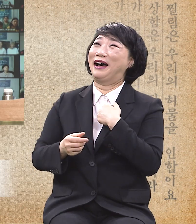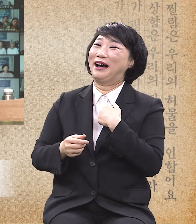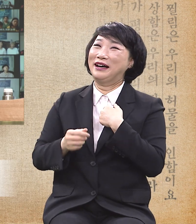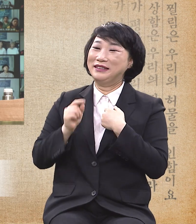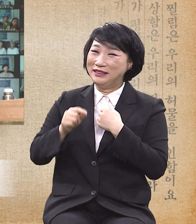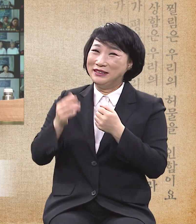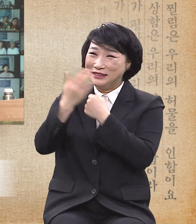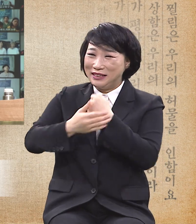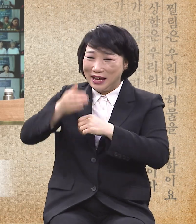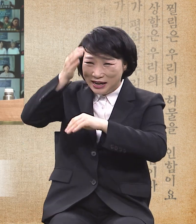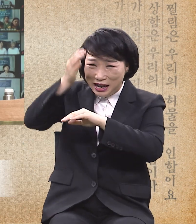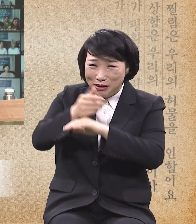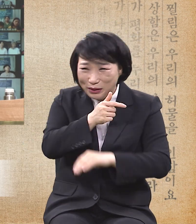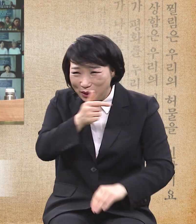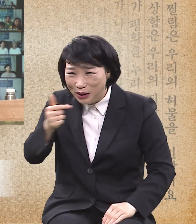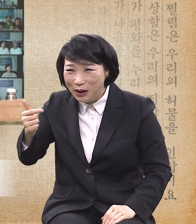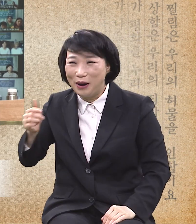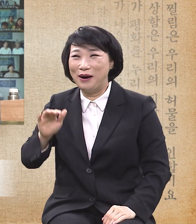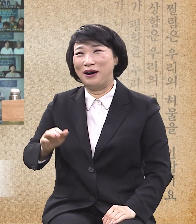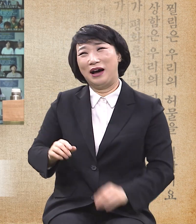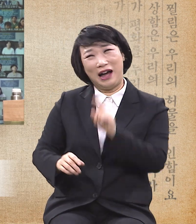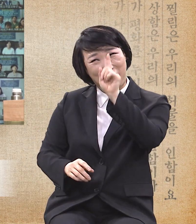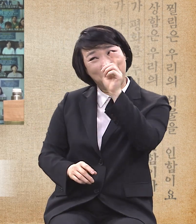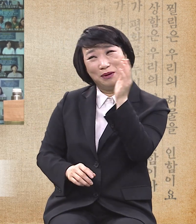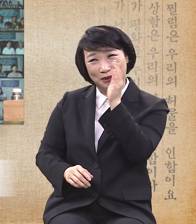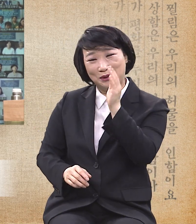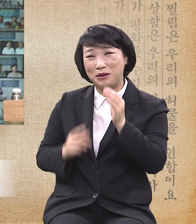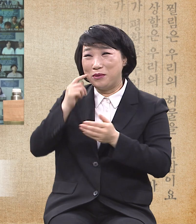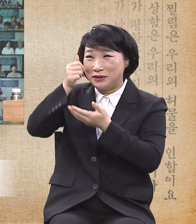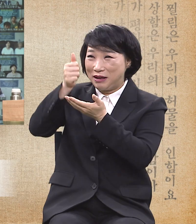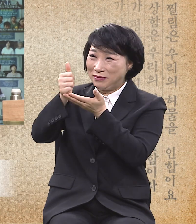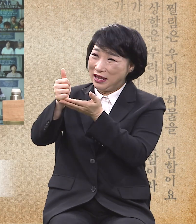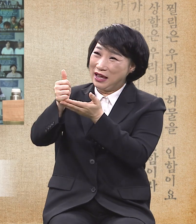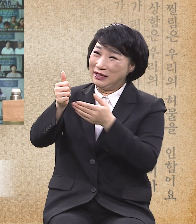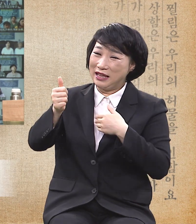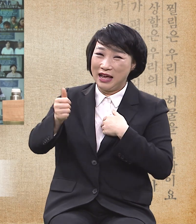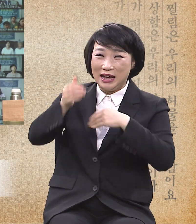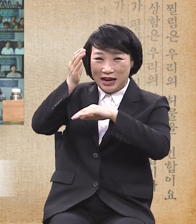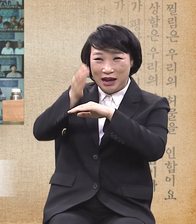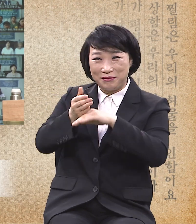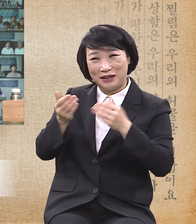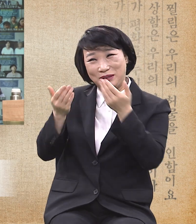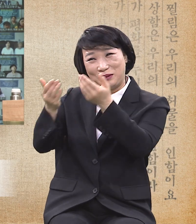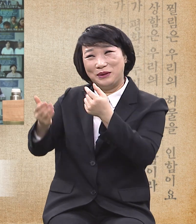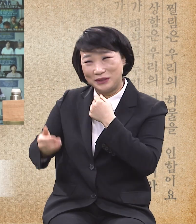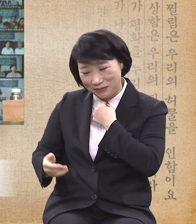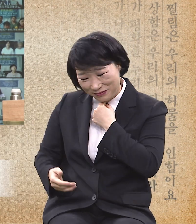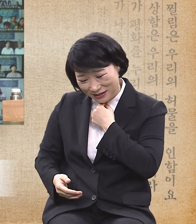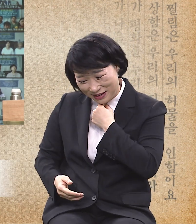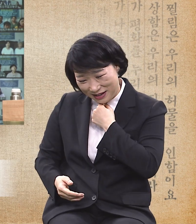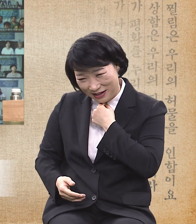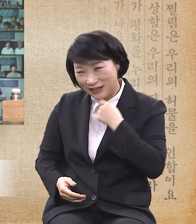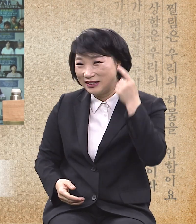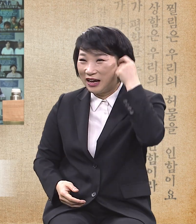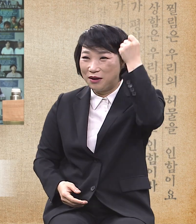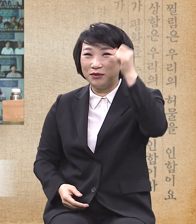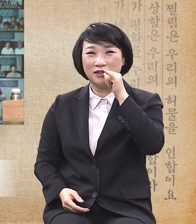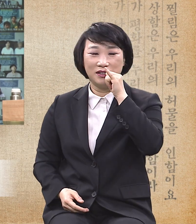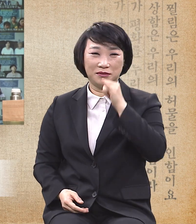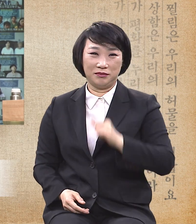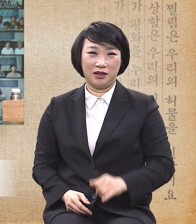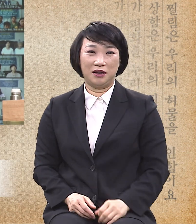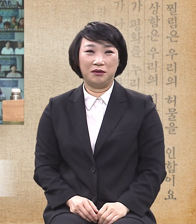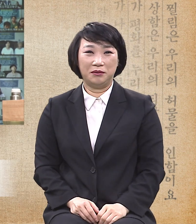이 은혜가 너무 감사해서 한 번쯤은 목사님께 이런 감사를 해야 되겠다고 생각했어요.